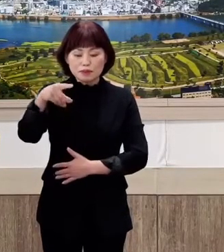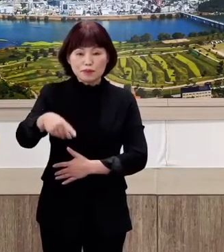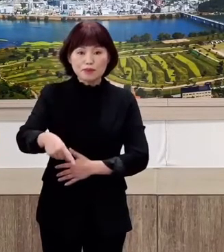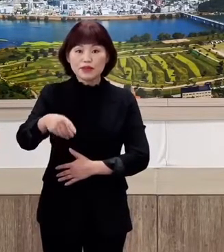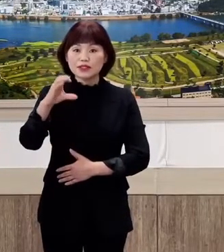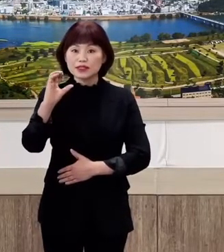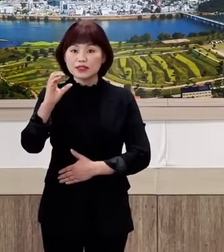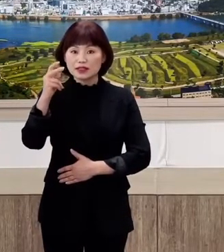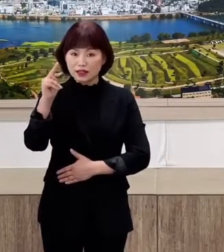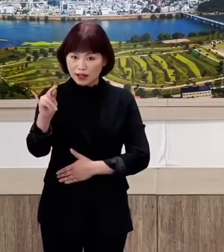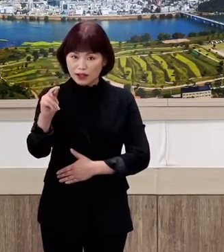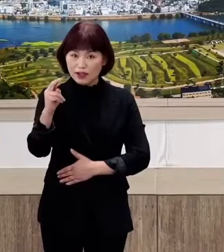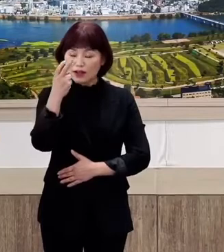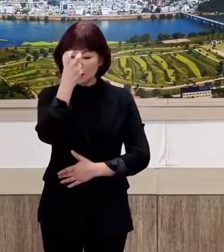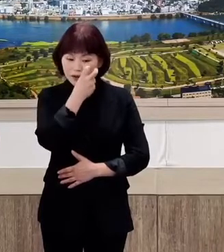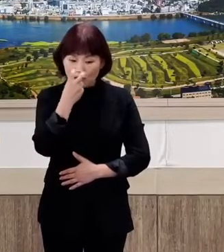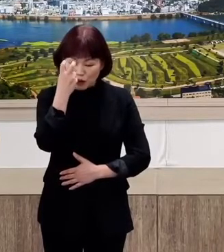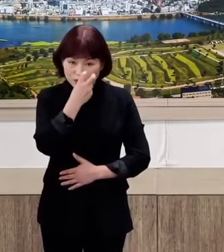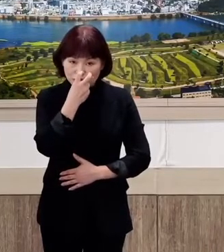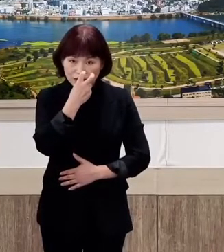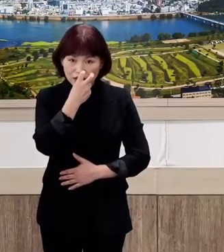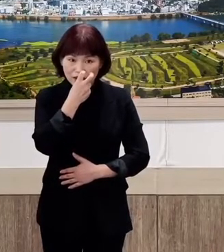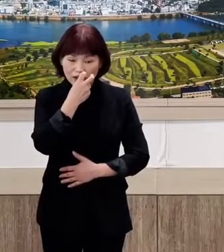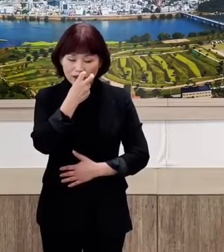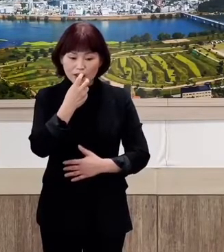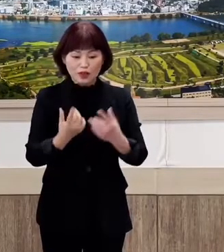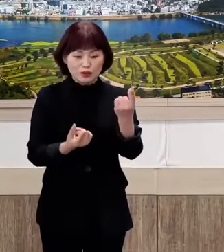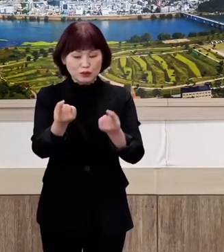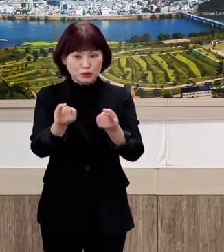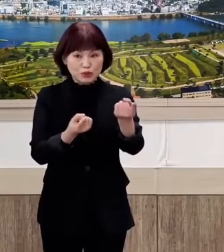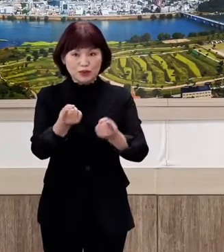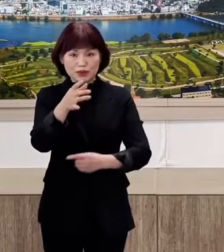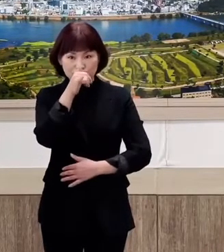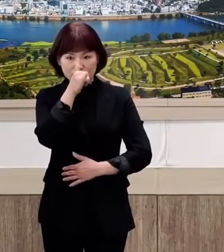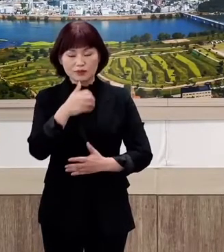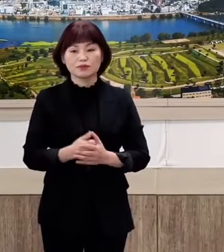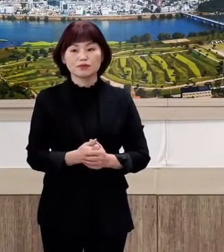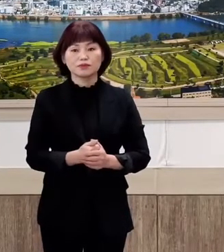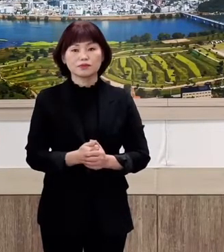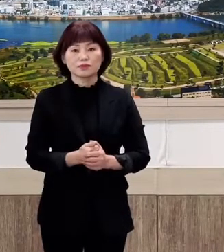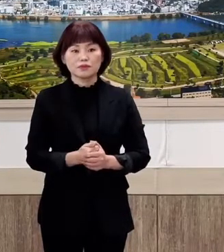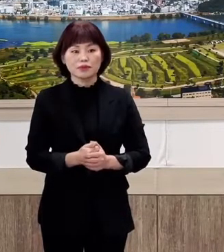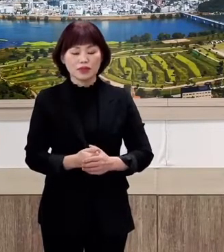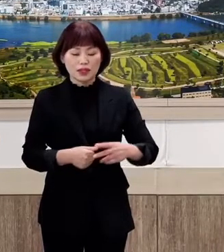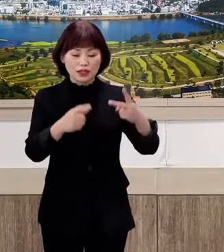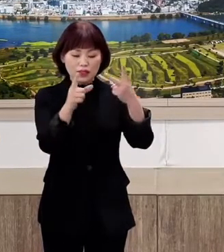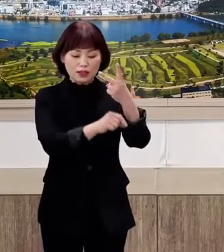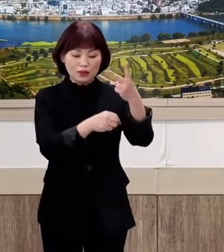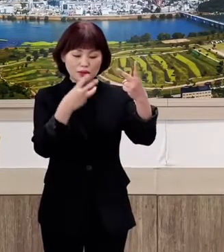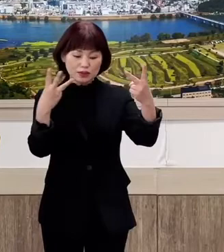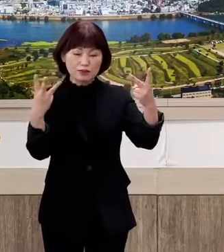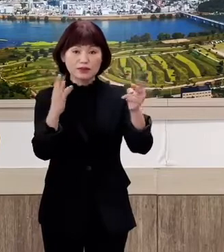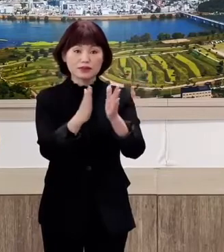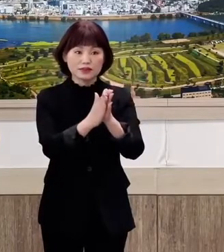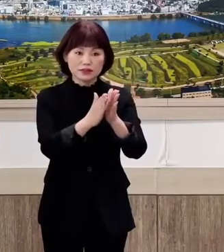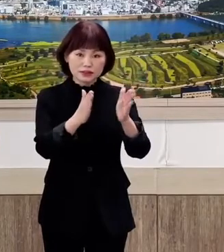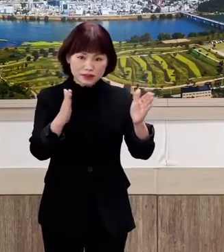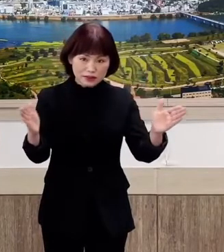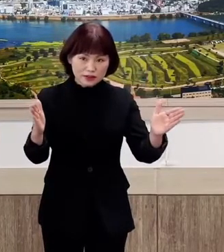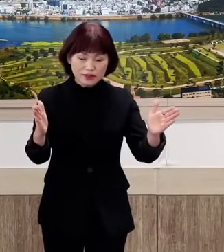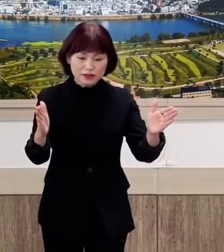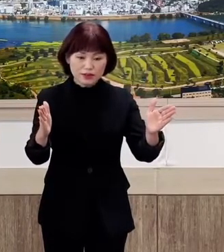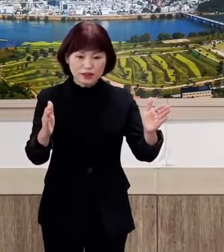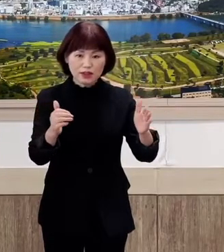PCR 검사 대상자가 조정됩니다. 2월 3일부터 기존